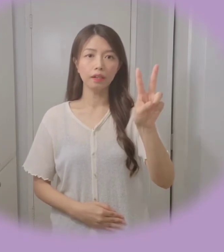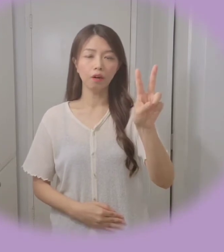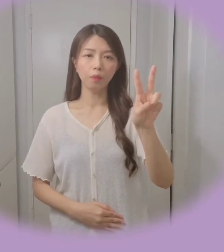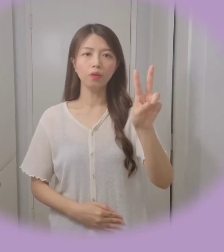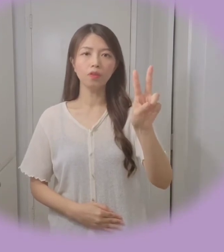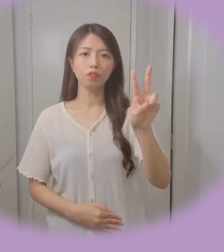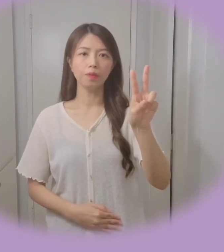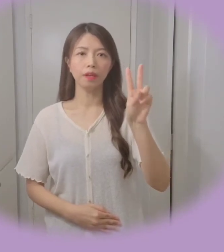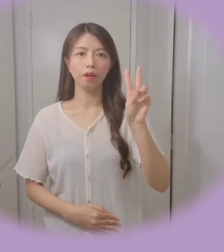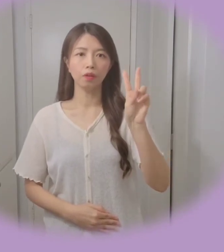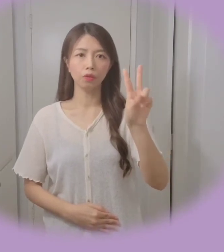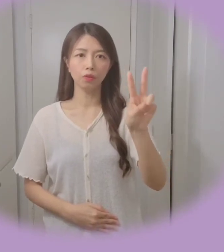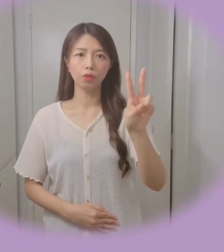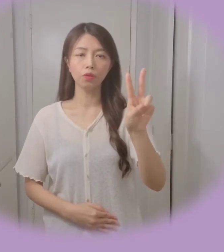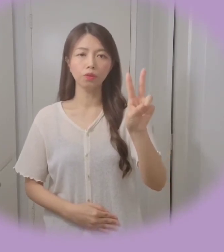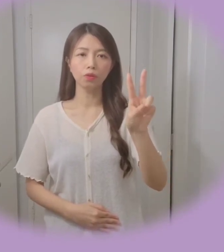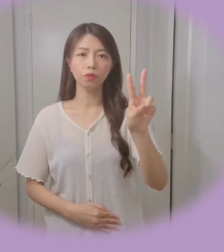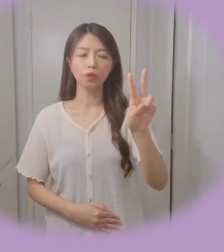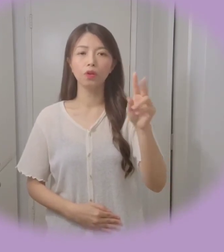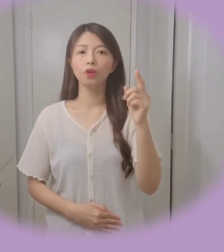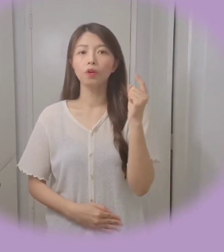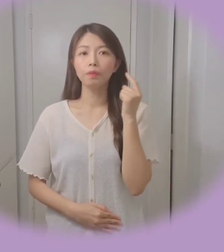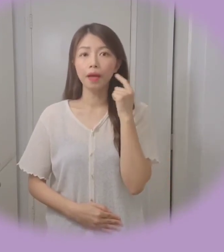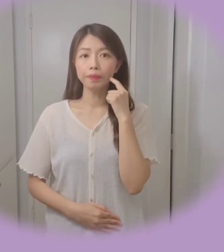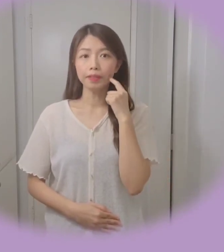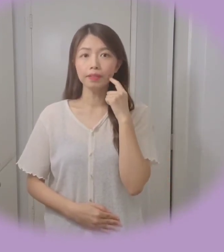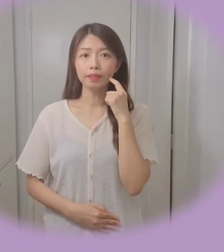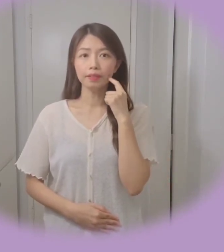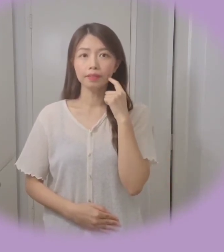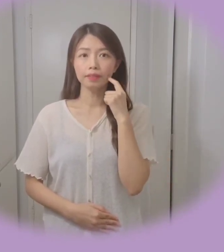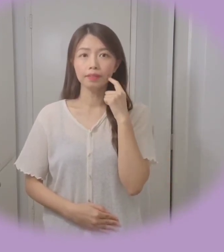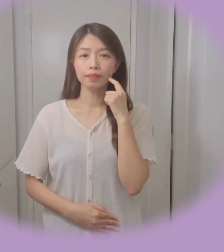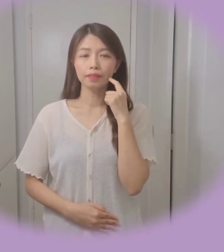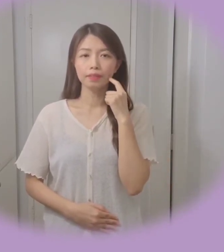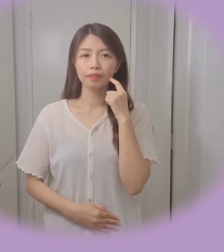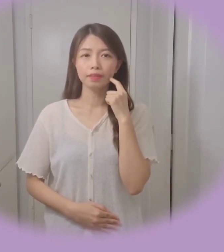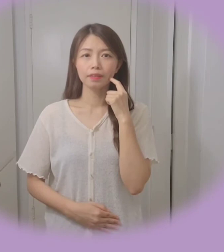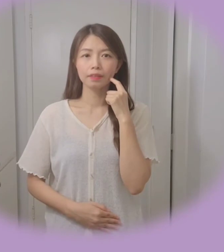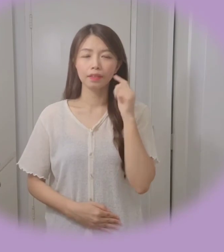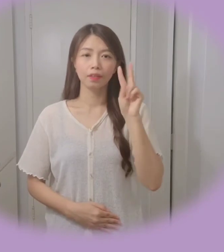지숫자 2를 표현해 주시면 돼요. 두 뺨을